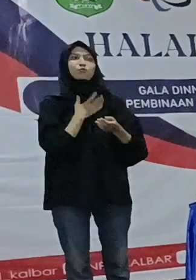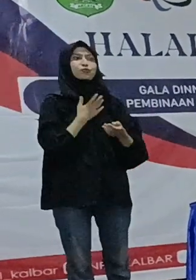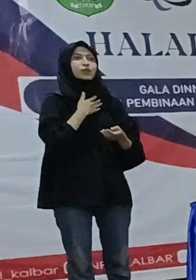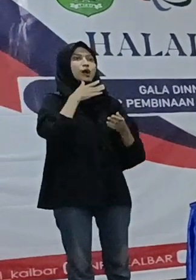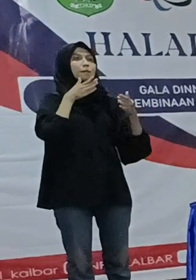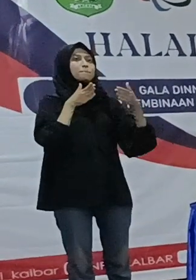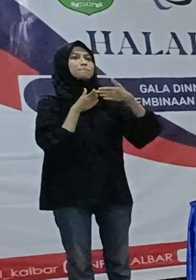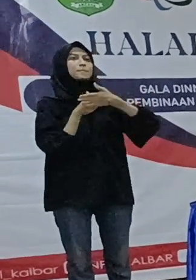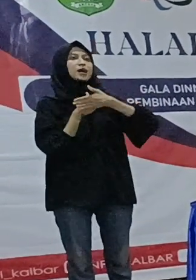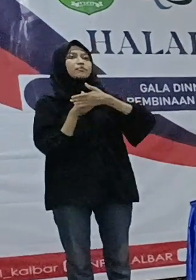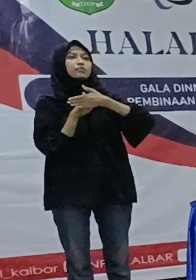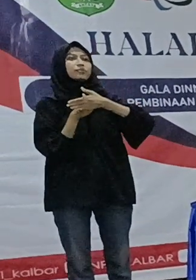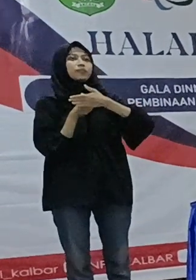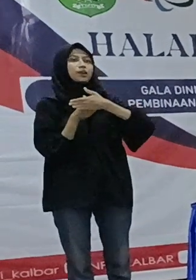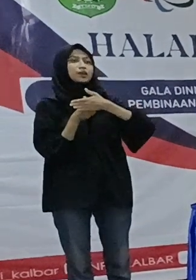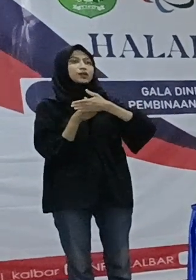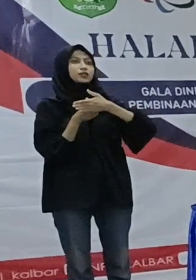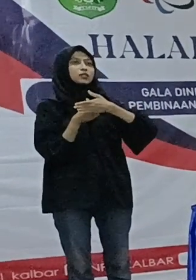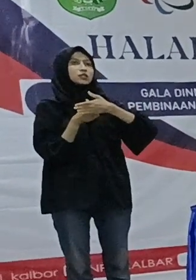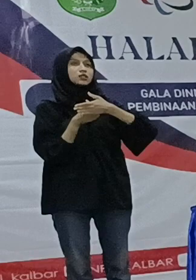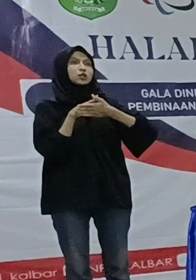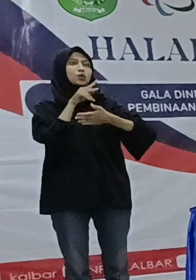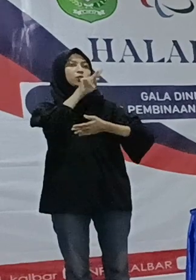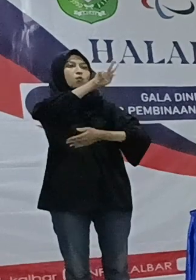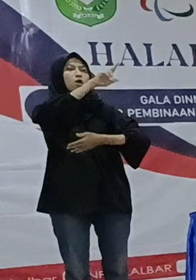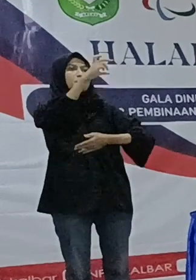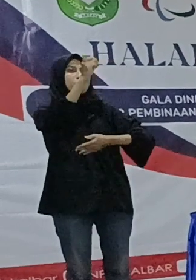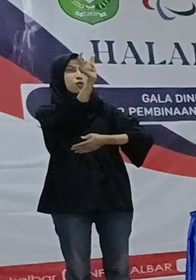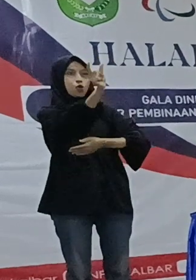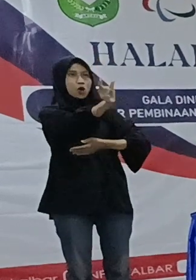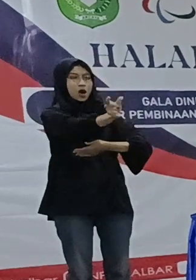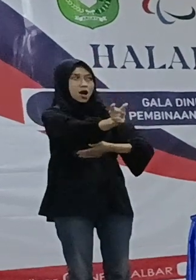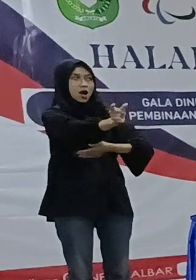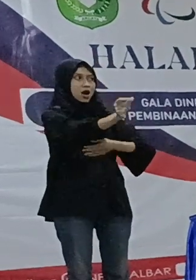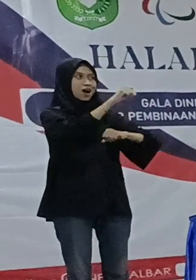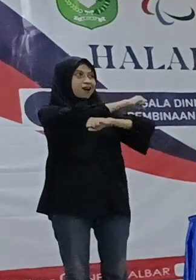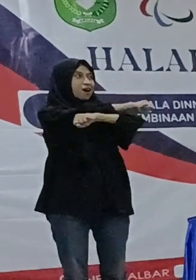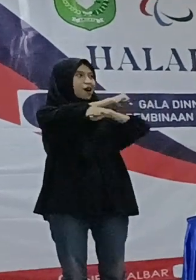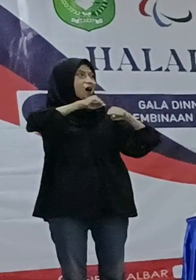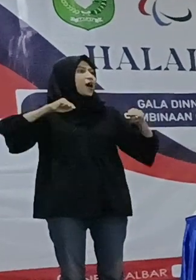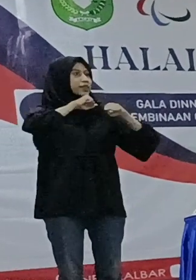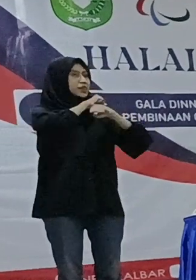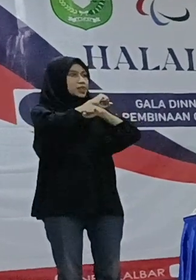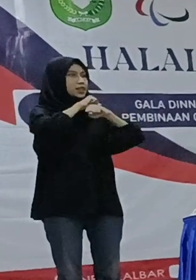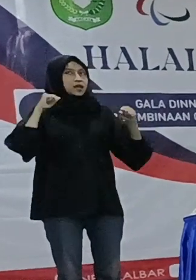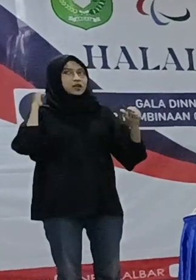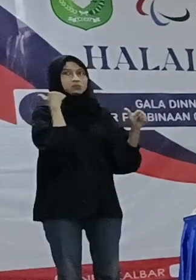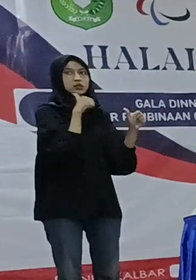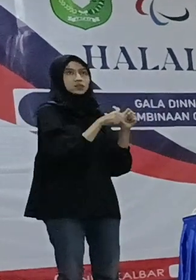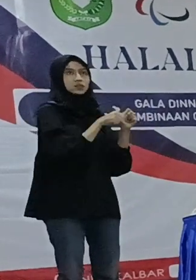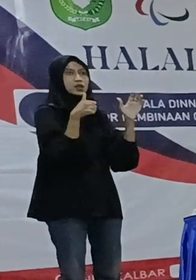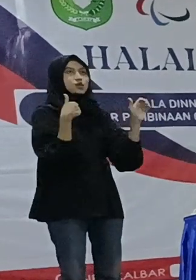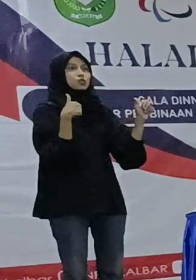ada bahan hanya 20 orang akhir.